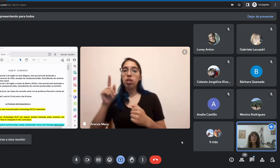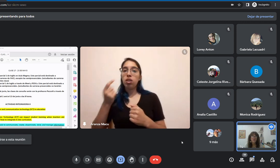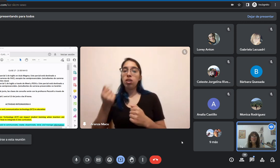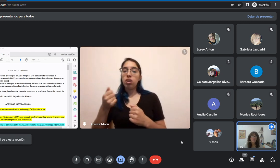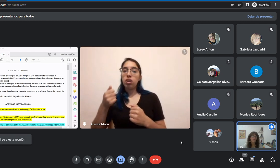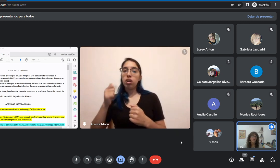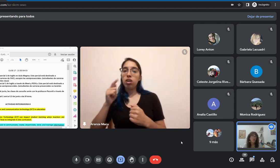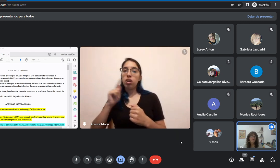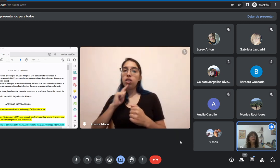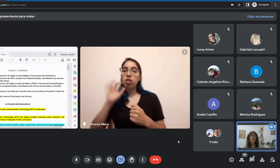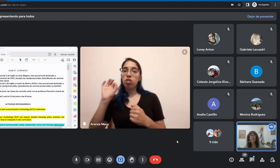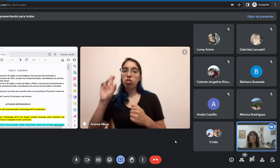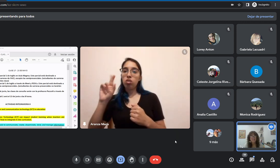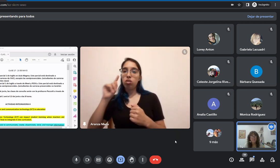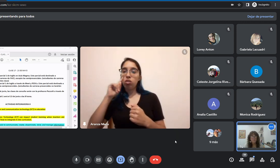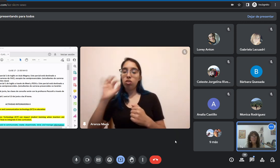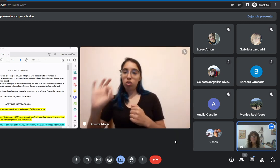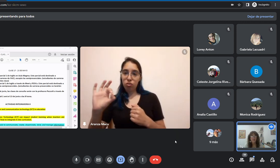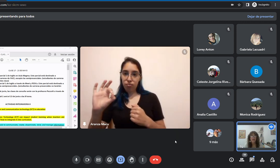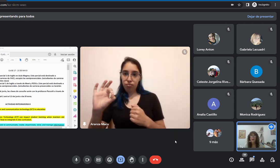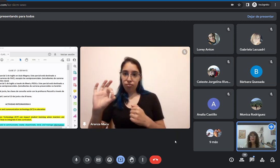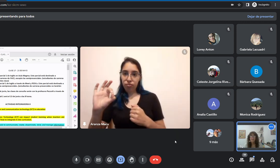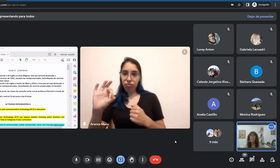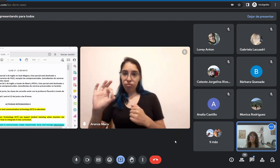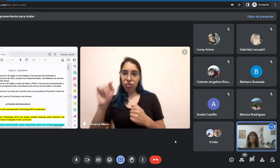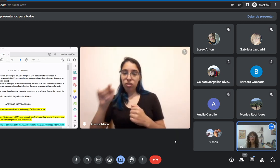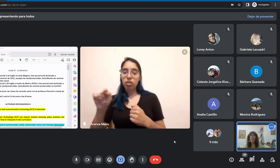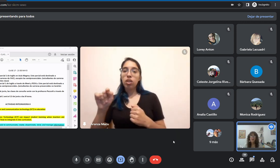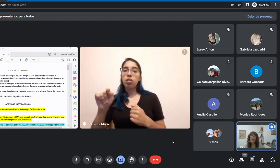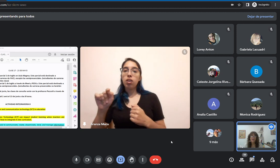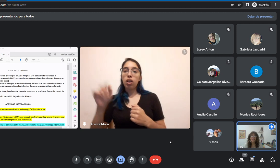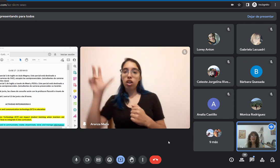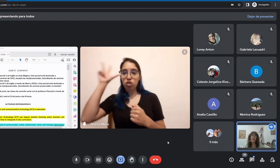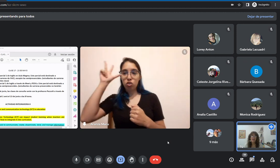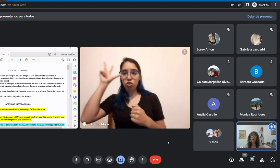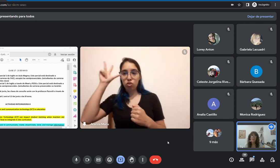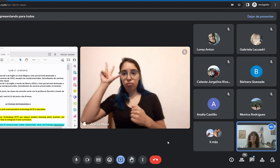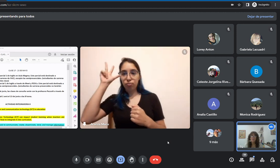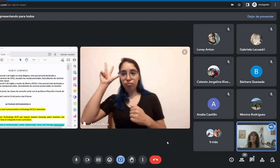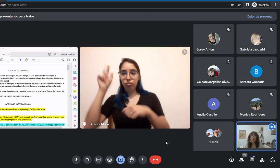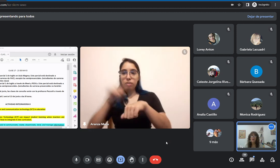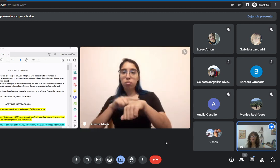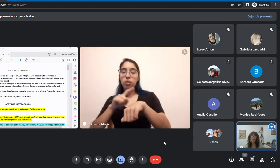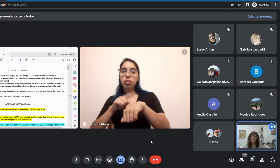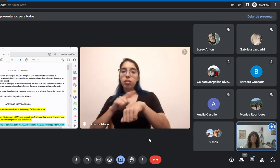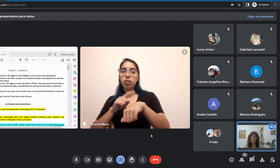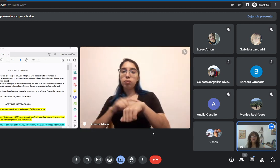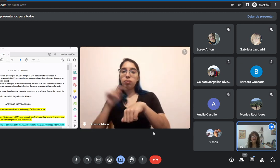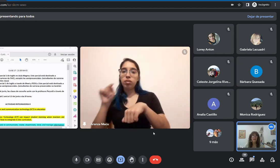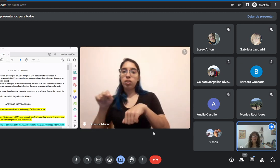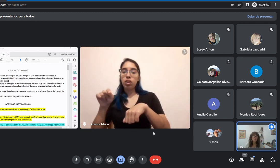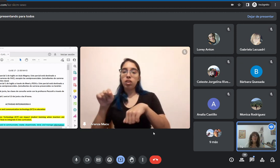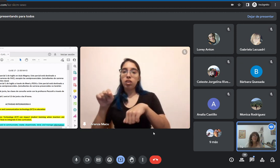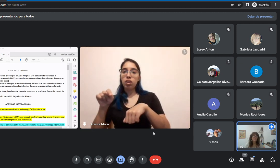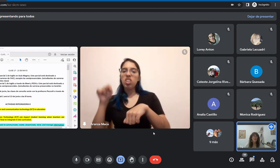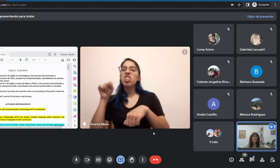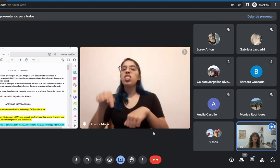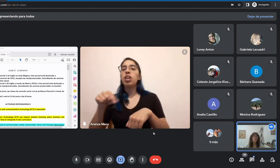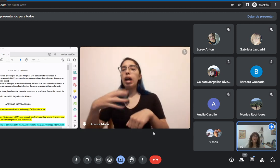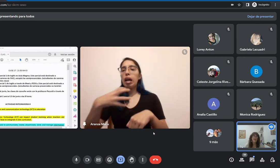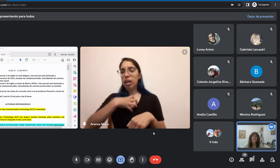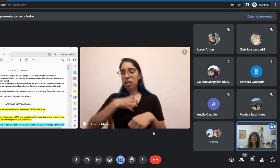recuperatorio tampoco va a haber clases. ¿Por qué? Porque, bueno, a no ser que todo el